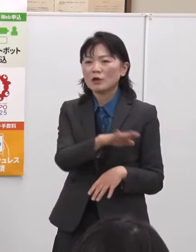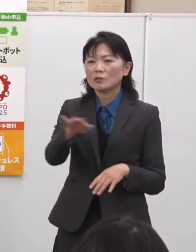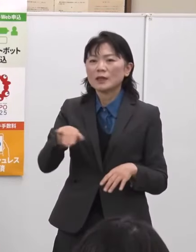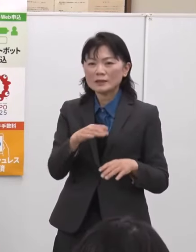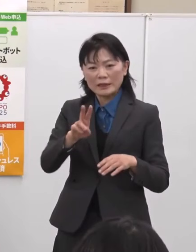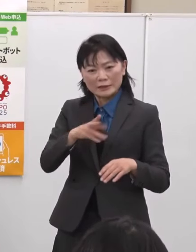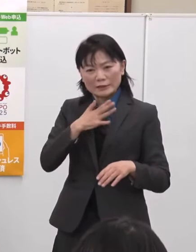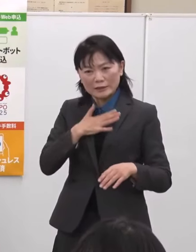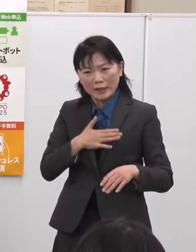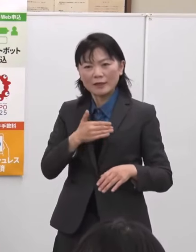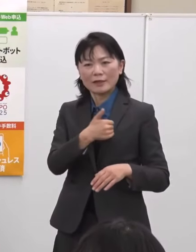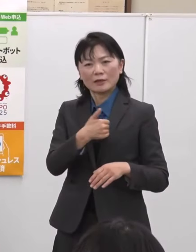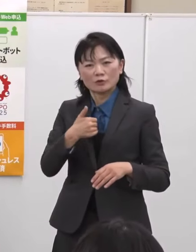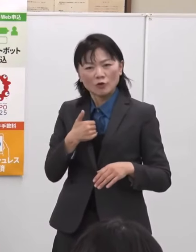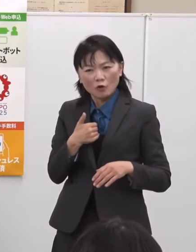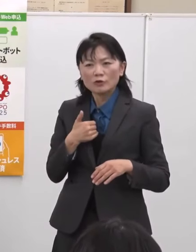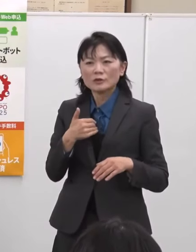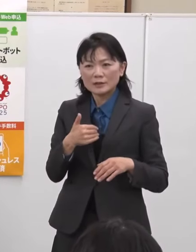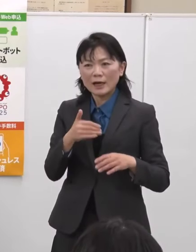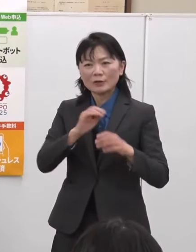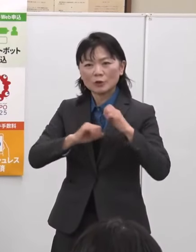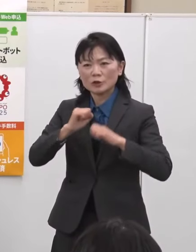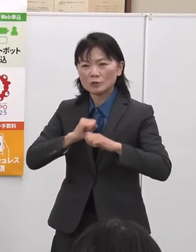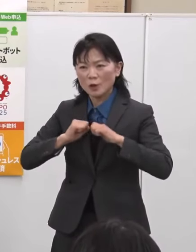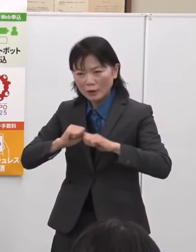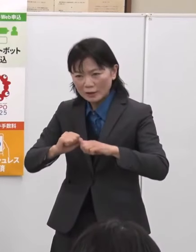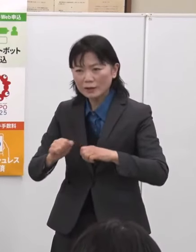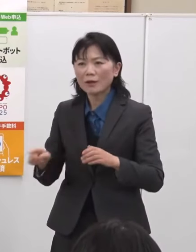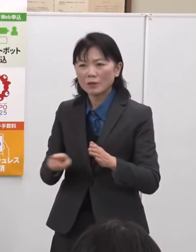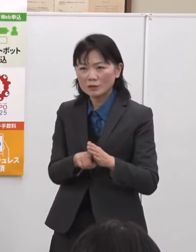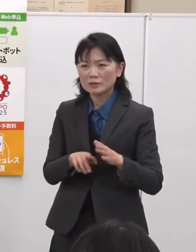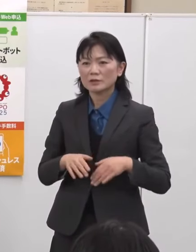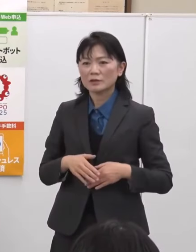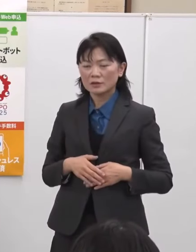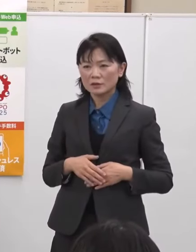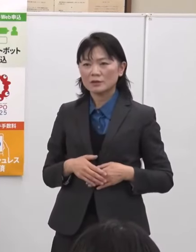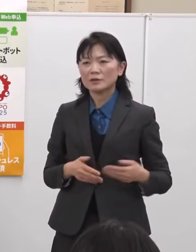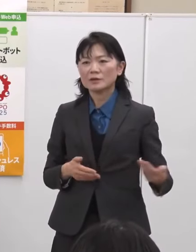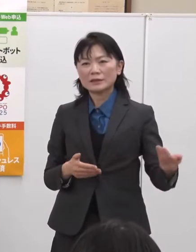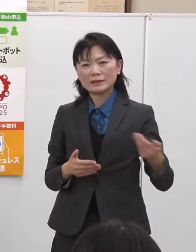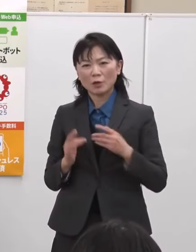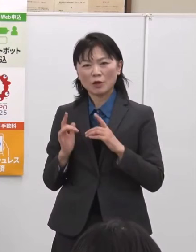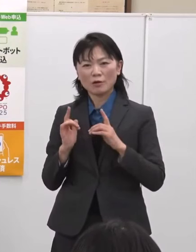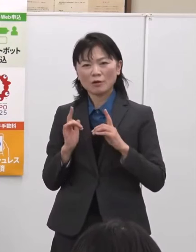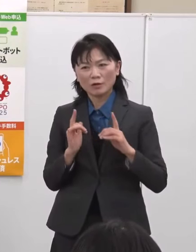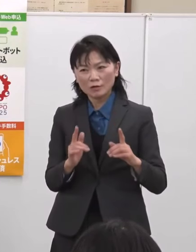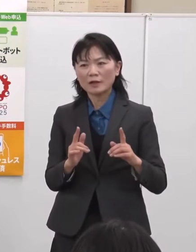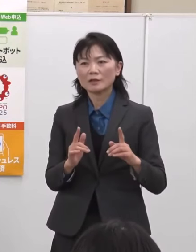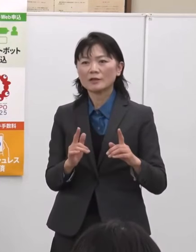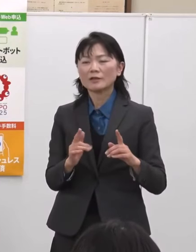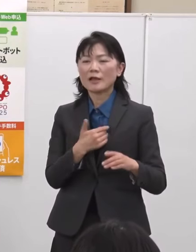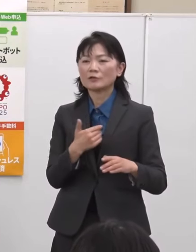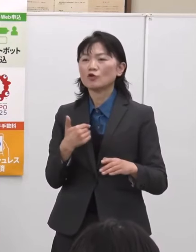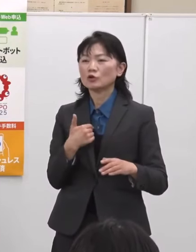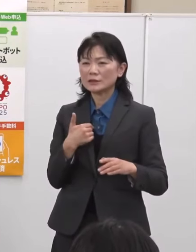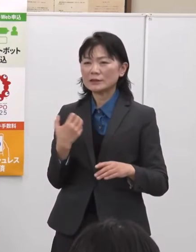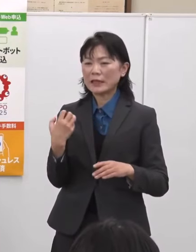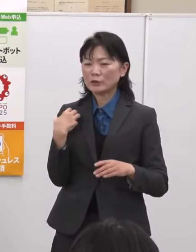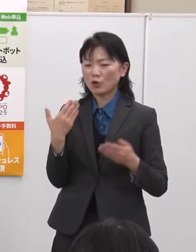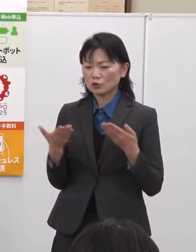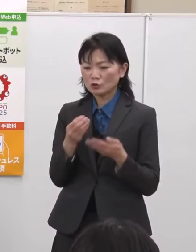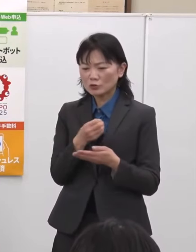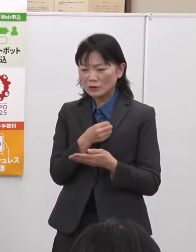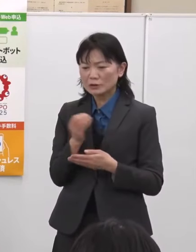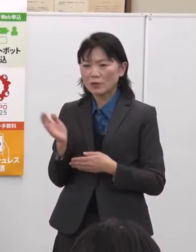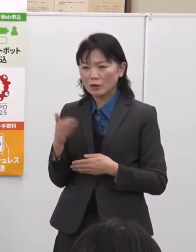を進めています。そういった中でいただいたご質問にきっちり返せるように担当の職員や